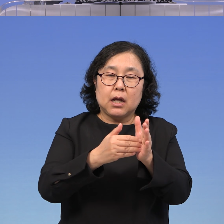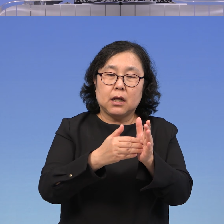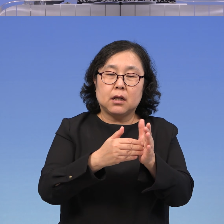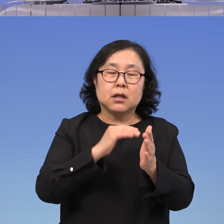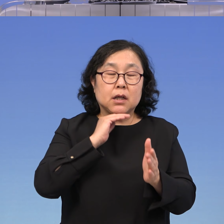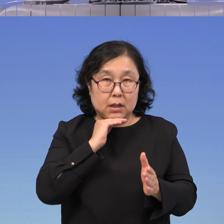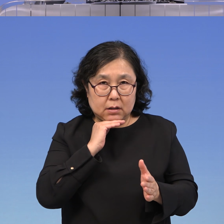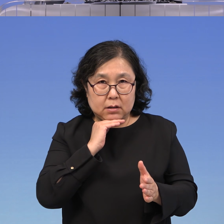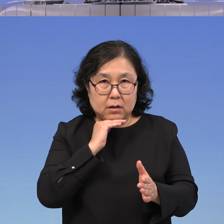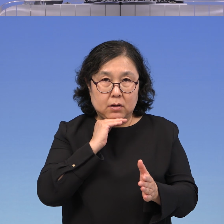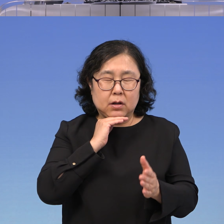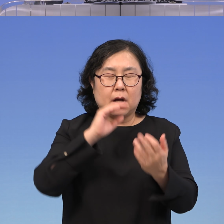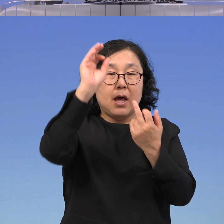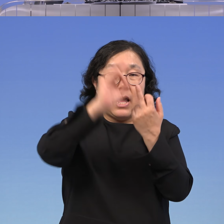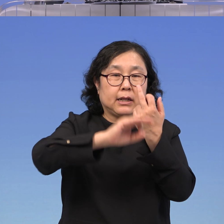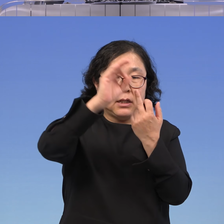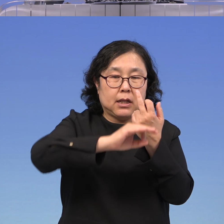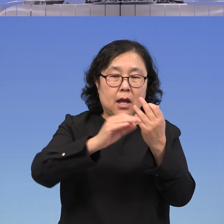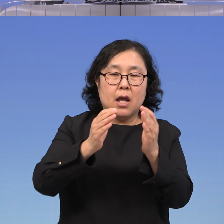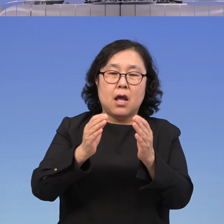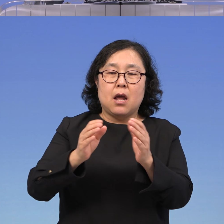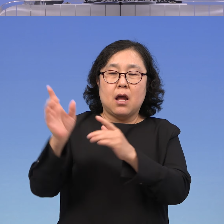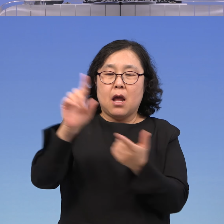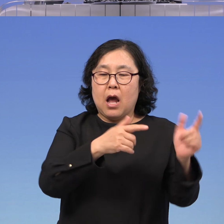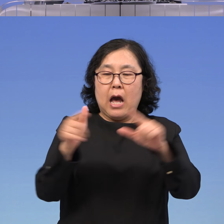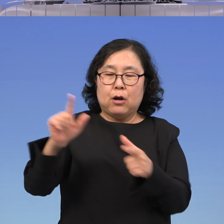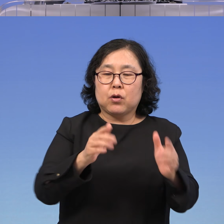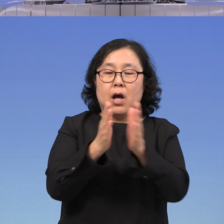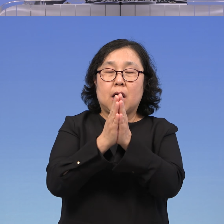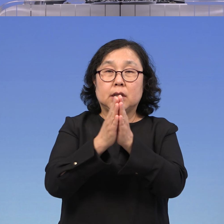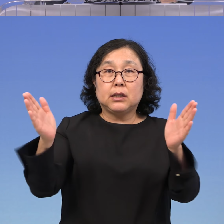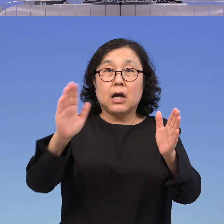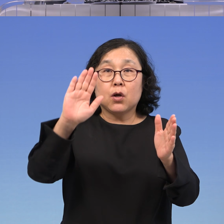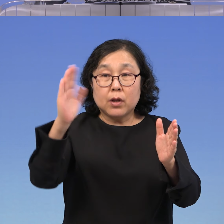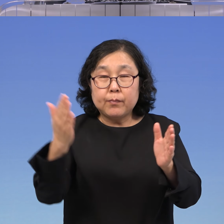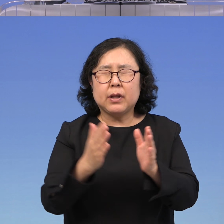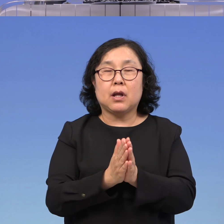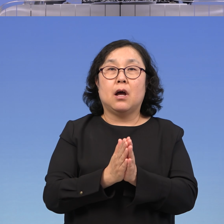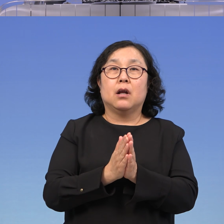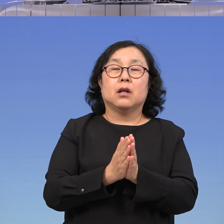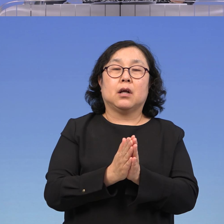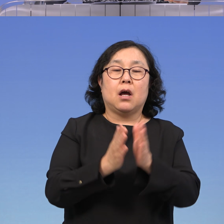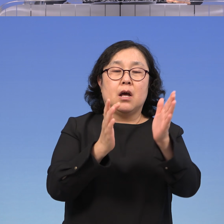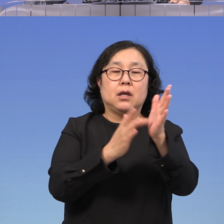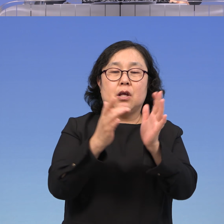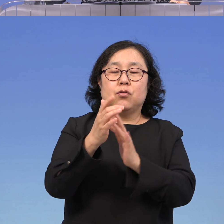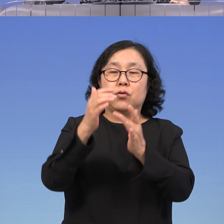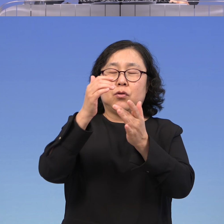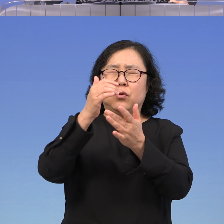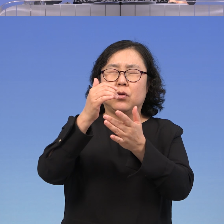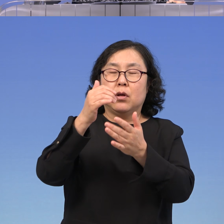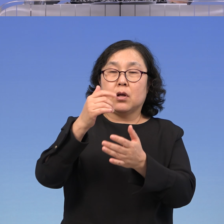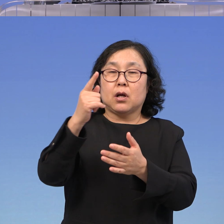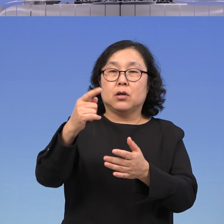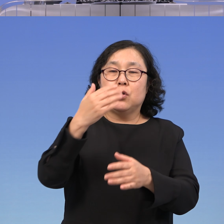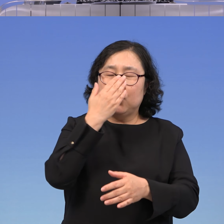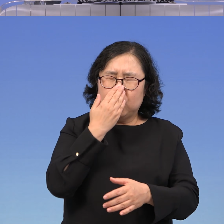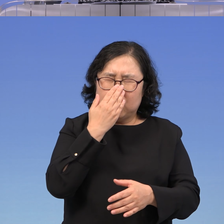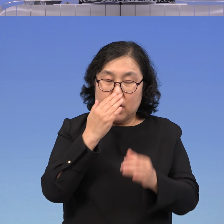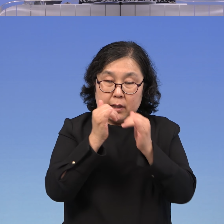그 속에 이 유대인들이 가지고 있는 극회 물에 내여 있는 경직된 모습을 저는 발견 하구요